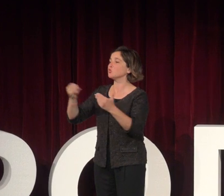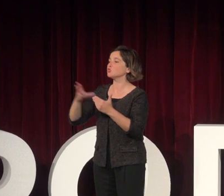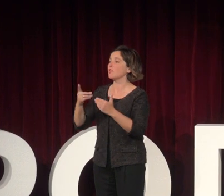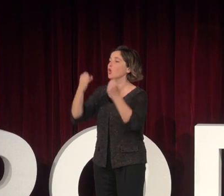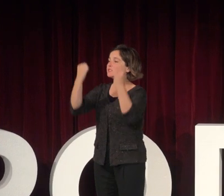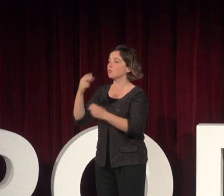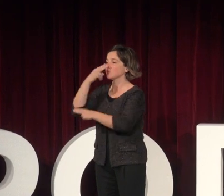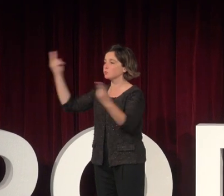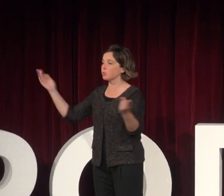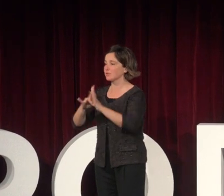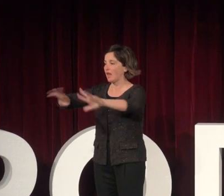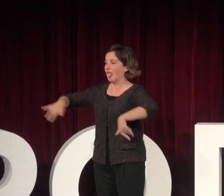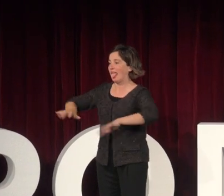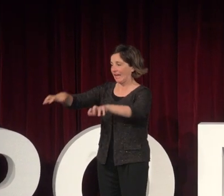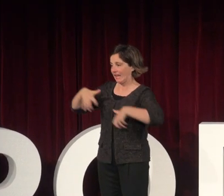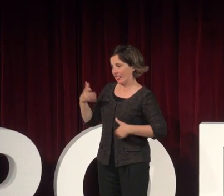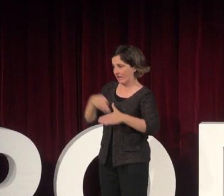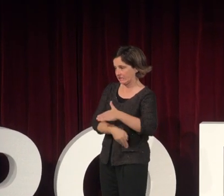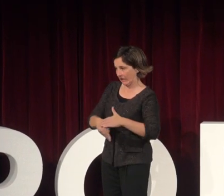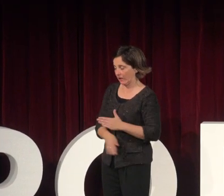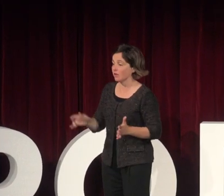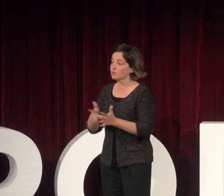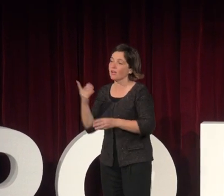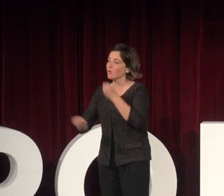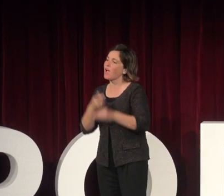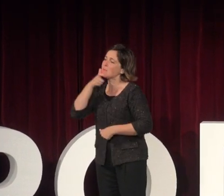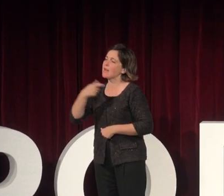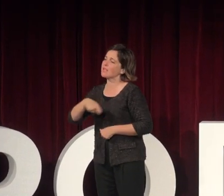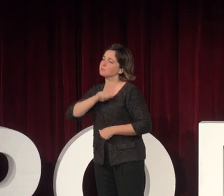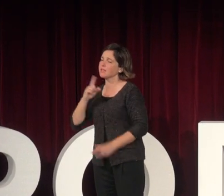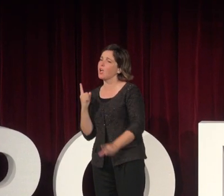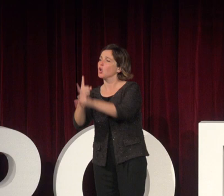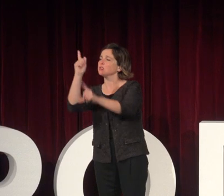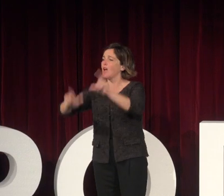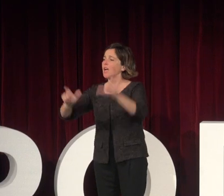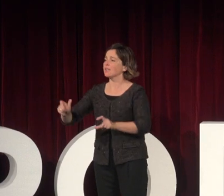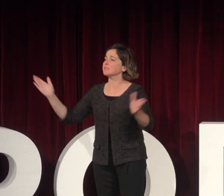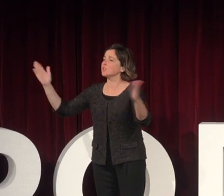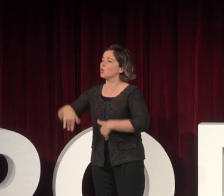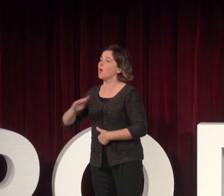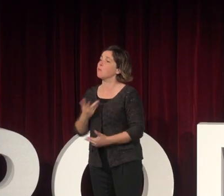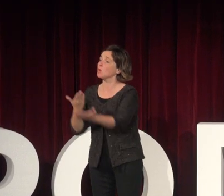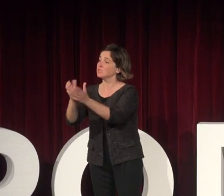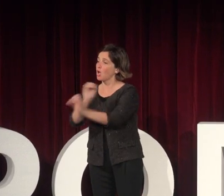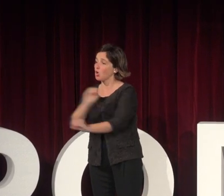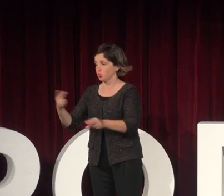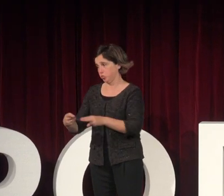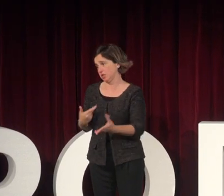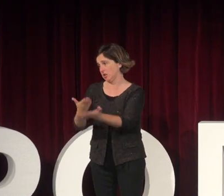las instituciones para enriquecerse, que no se atrevan a manchar la palabra España los que no tienen ninguna propuesta